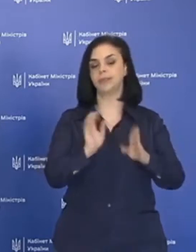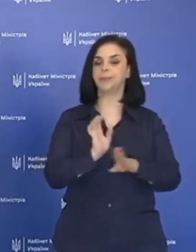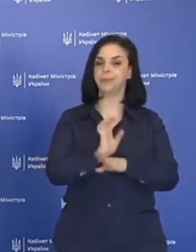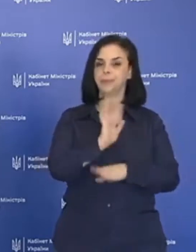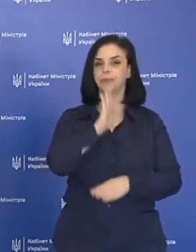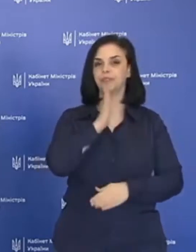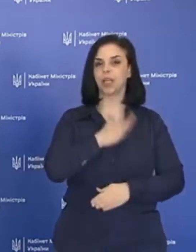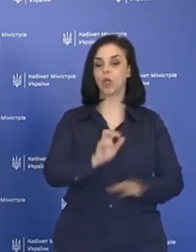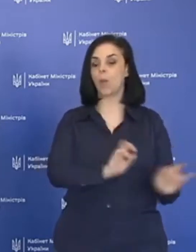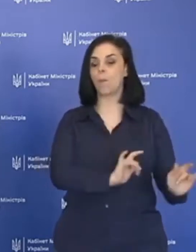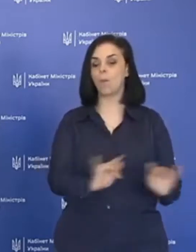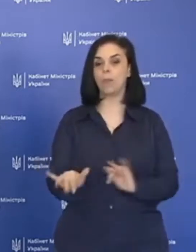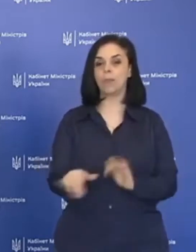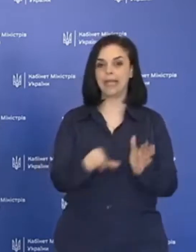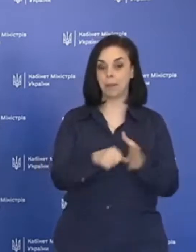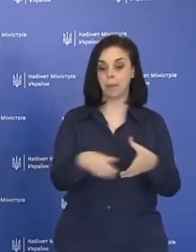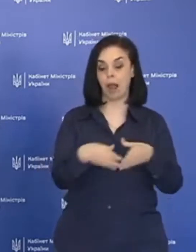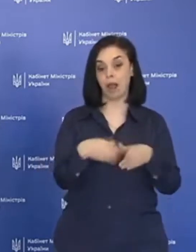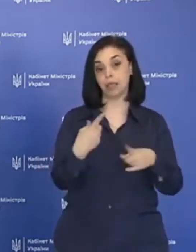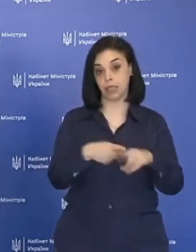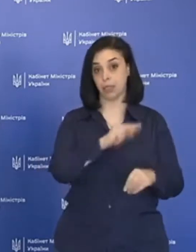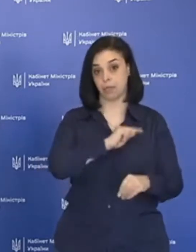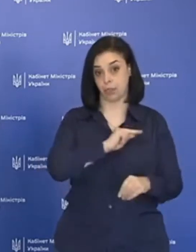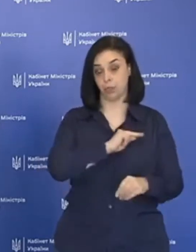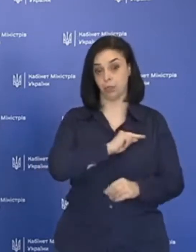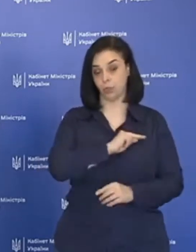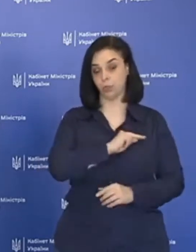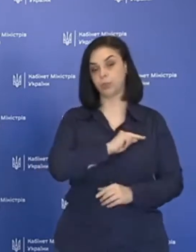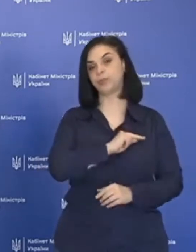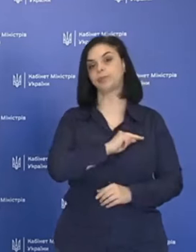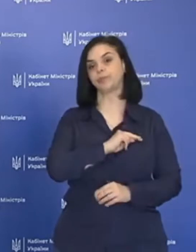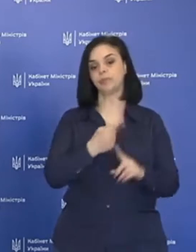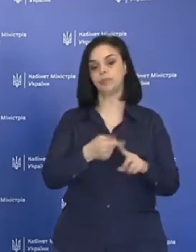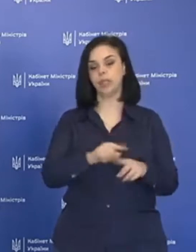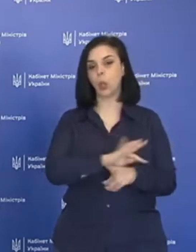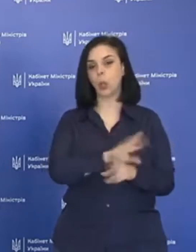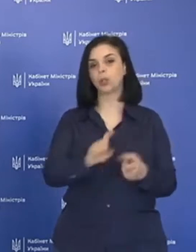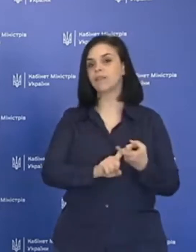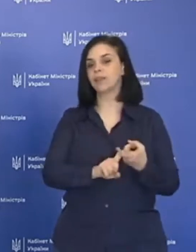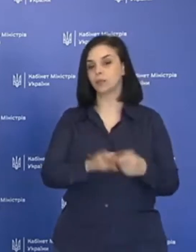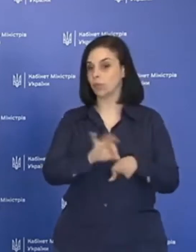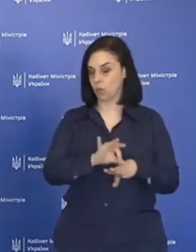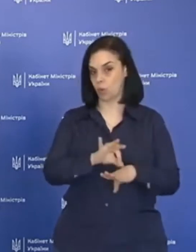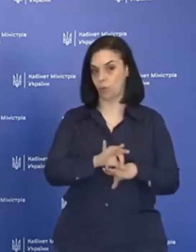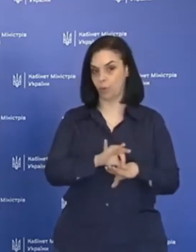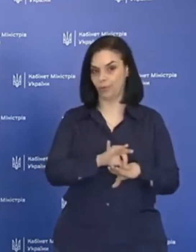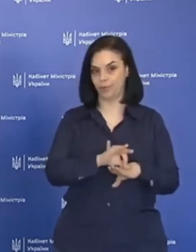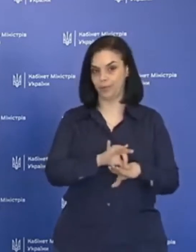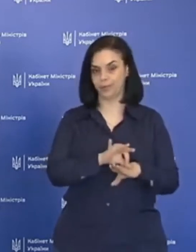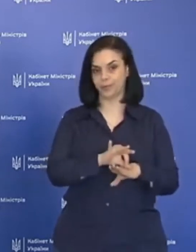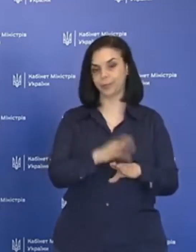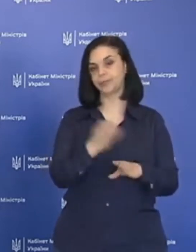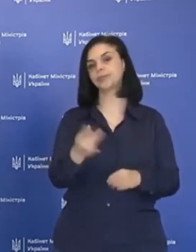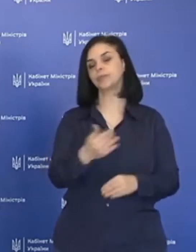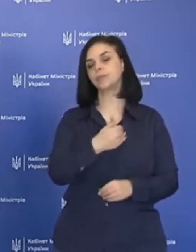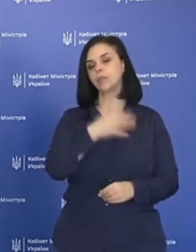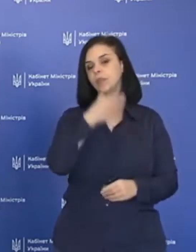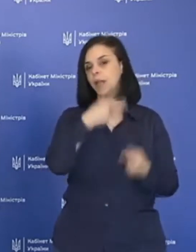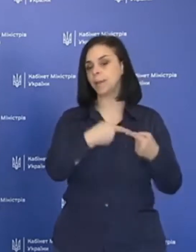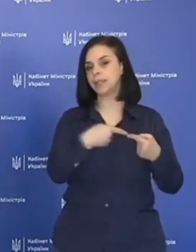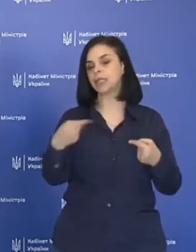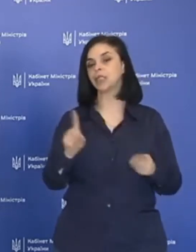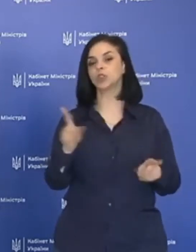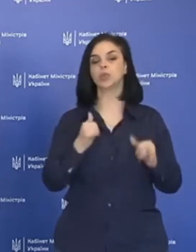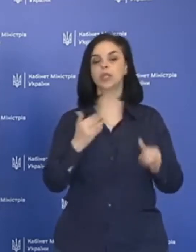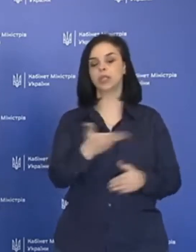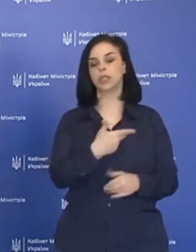в наші мобільні бригади, які працюють з цією коронавірусною хворобою. Ще раз хочу підкреслити,